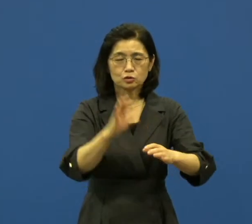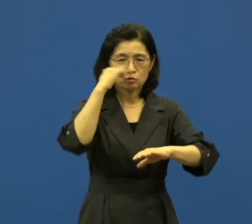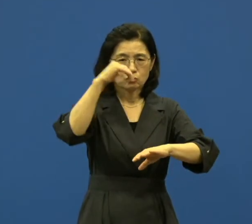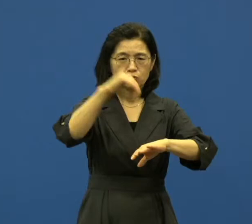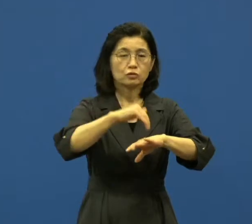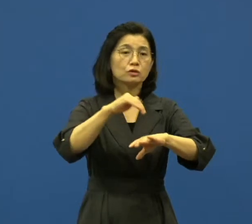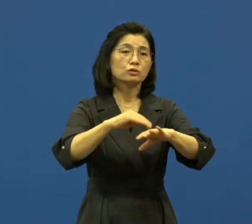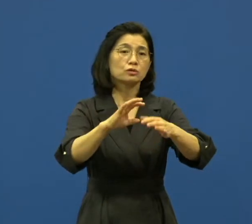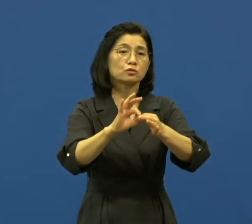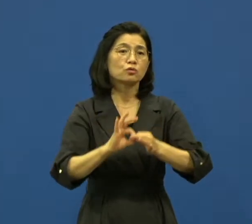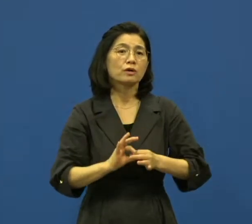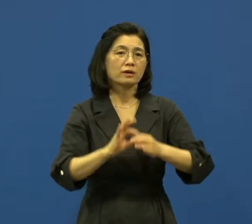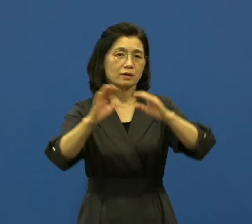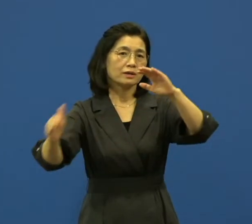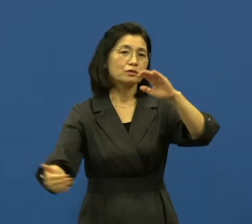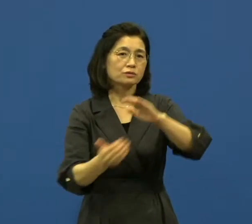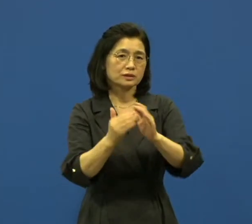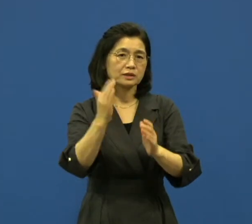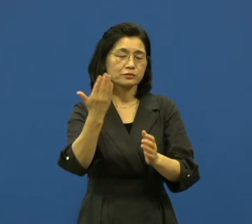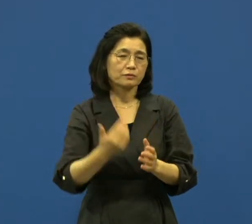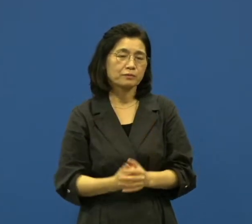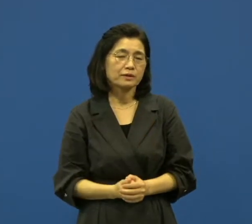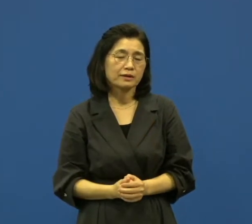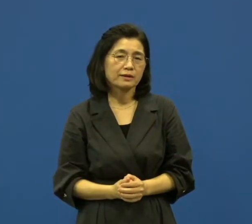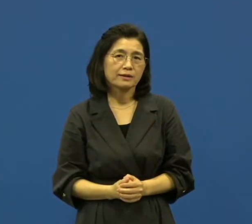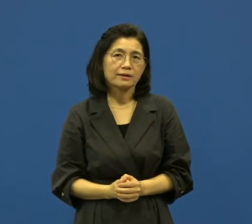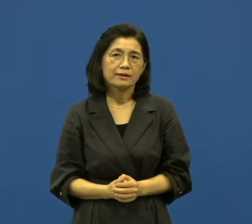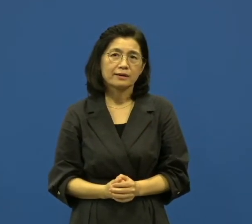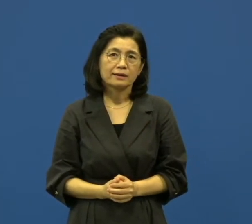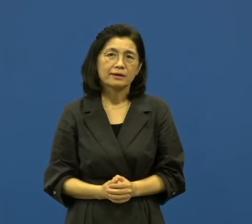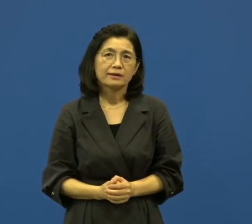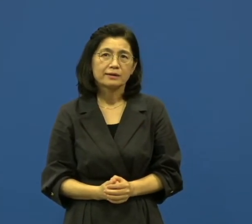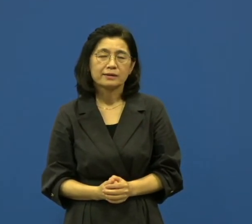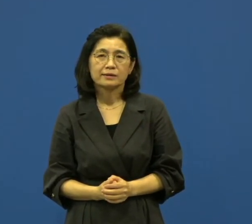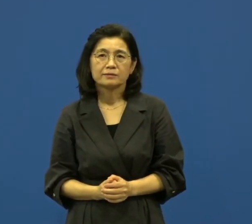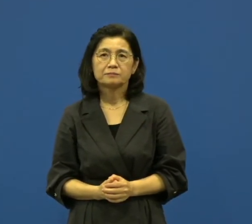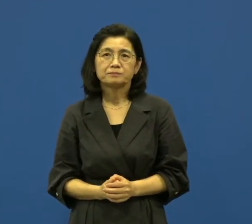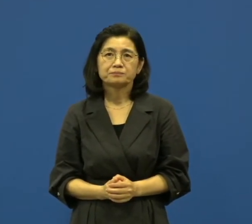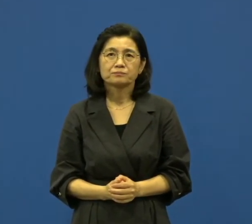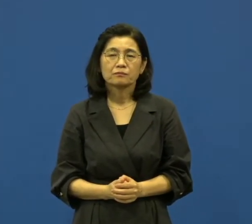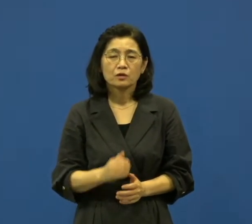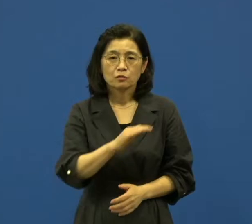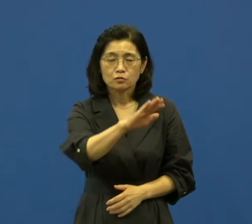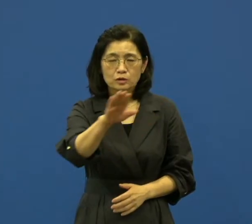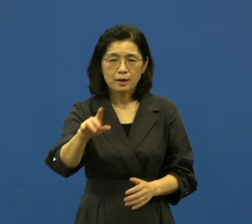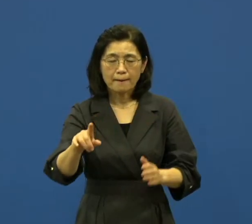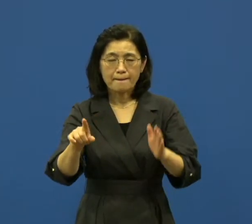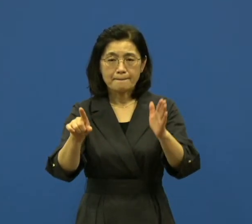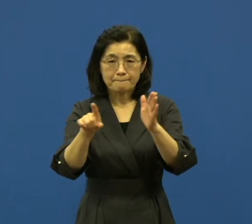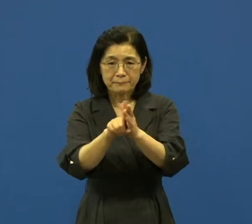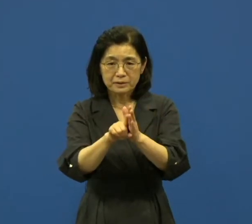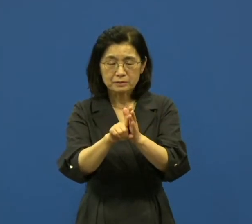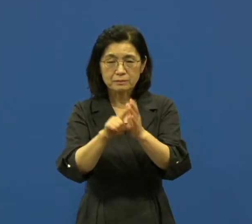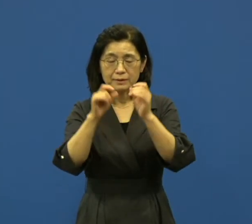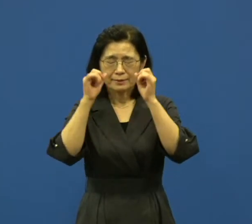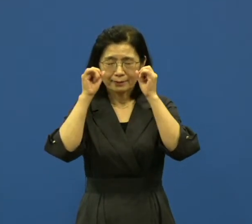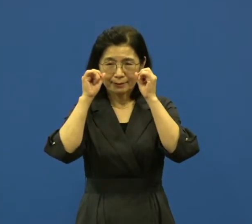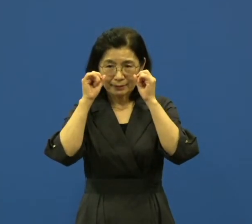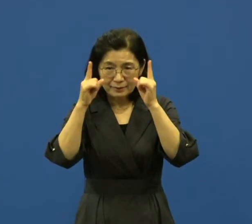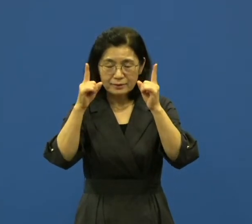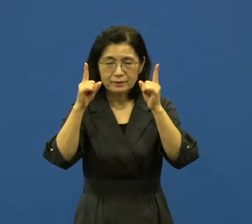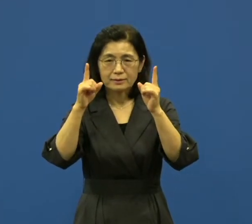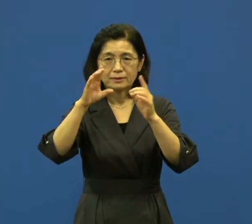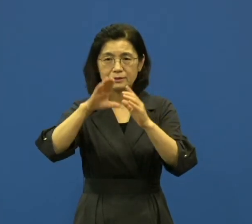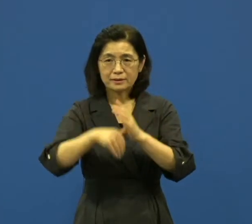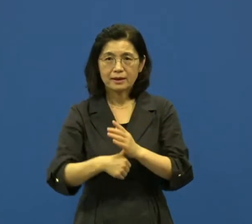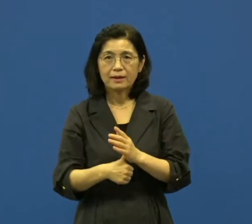통하여 이루어지는 것입니다. 자, 여러분 이렇게 할 때 우리가 믿음의 눈이 뜨여질 때 우리는 비로소